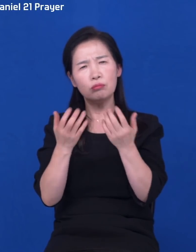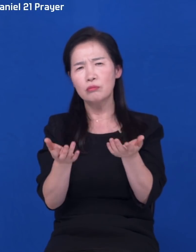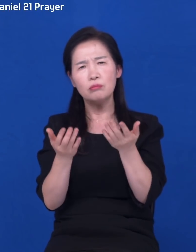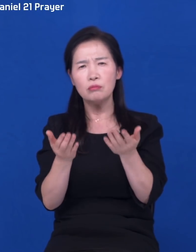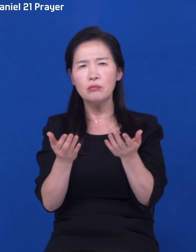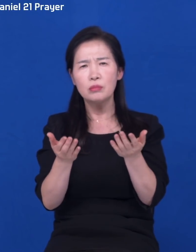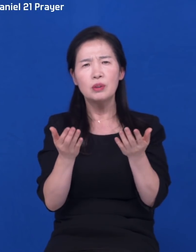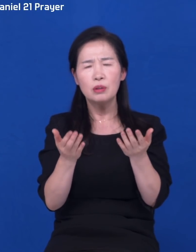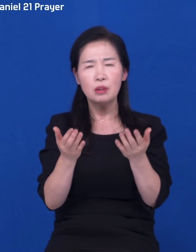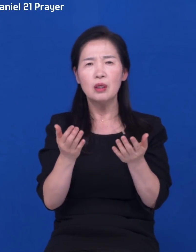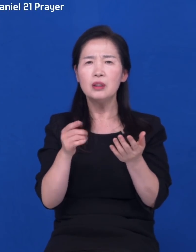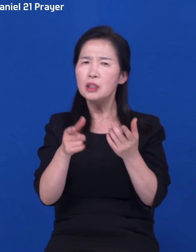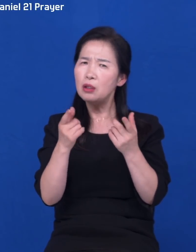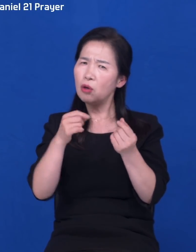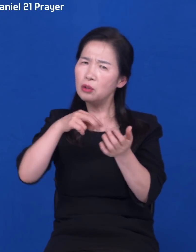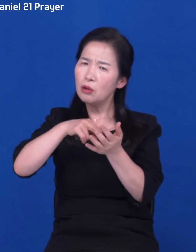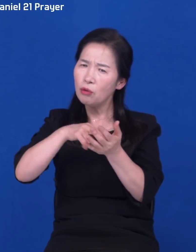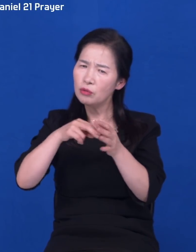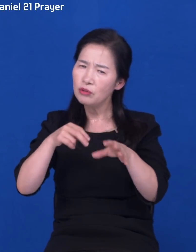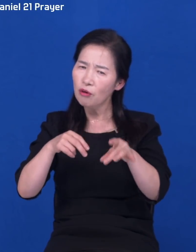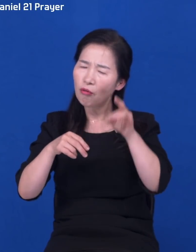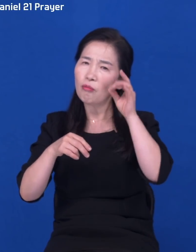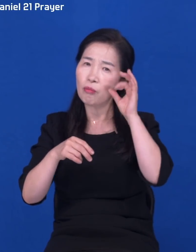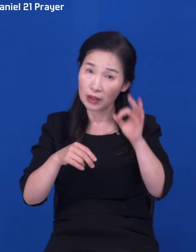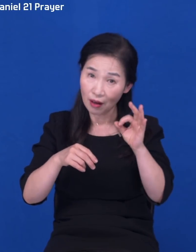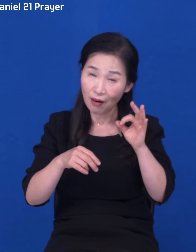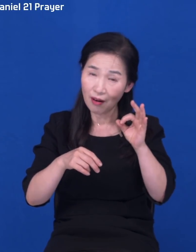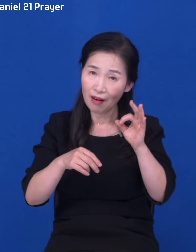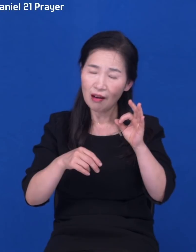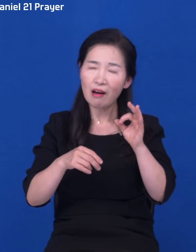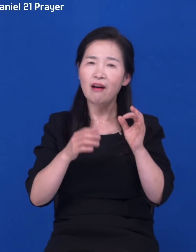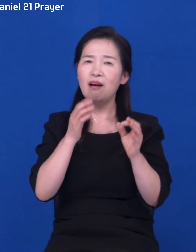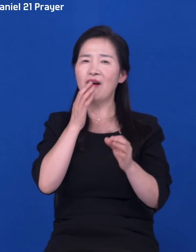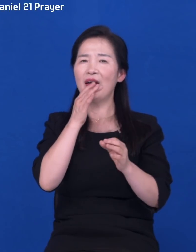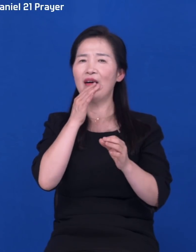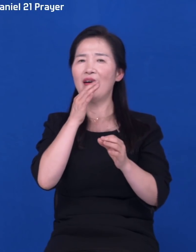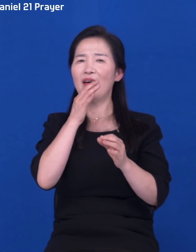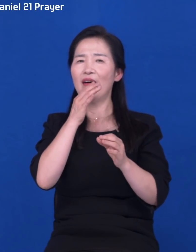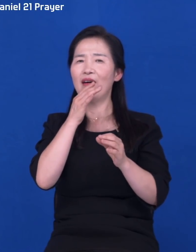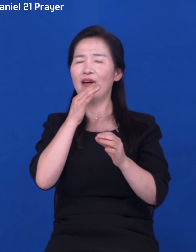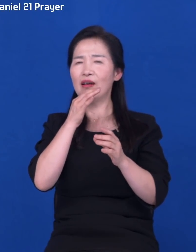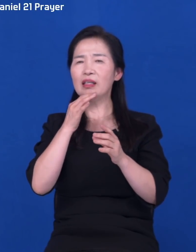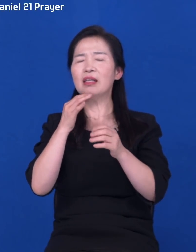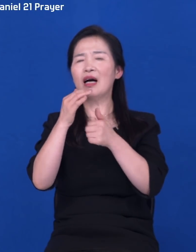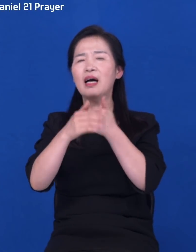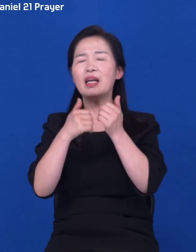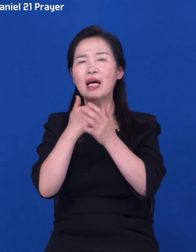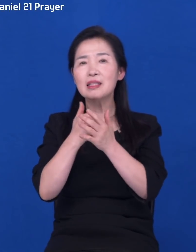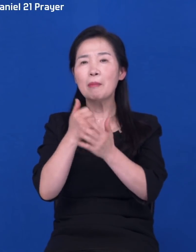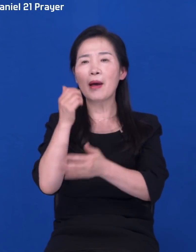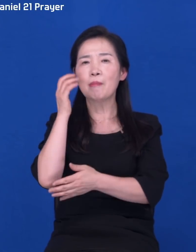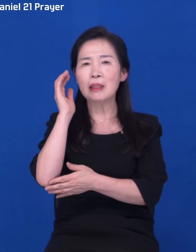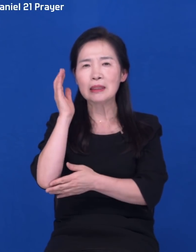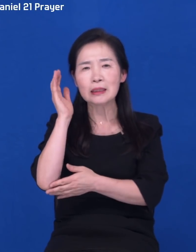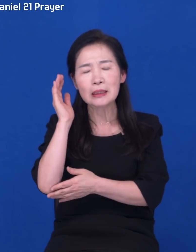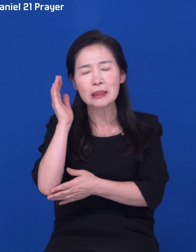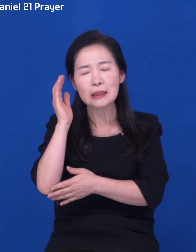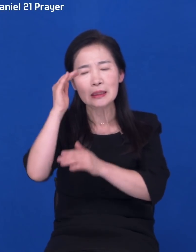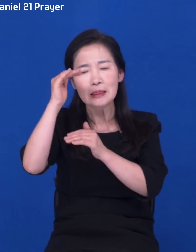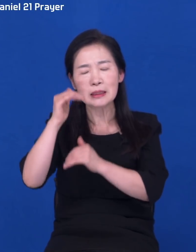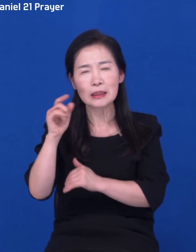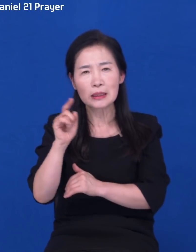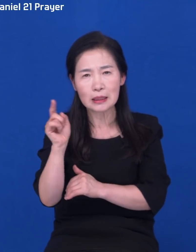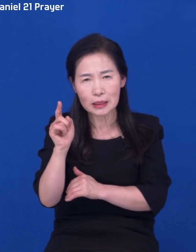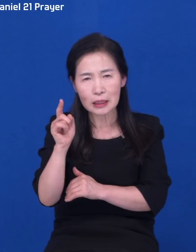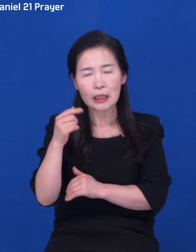그랬고 이런 걸 처음 봤다는 말을 듣자마자 나를 인도하신 하나님께서 이거 메시지야. 그 메시지가 뭔가 했더니 제가 일주일